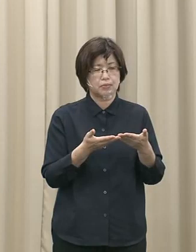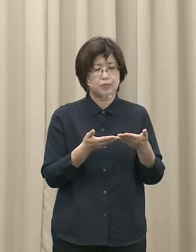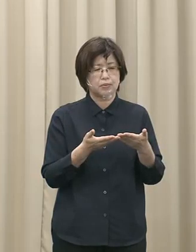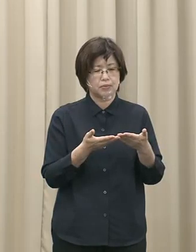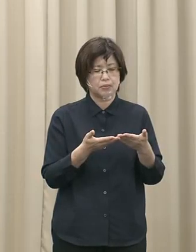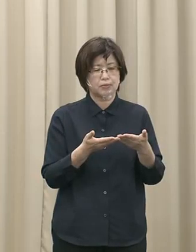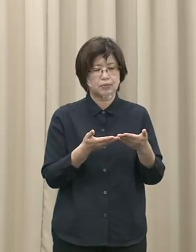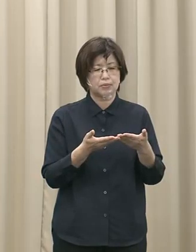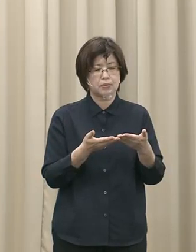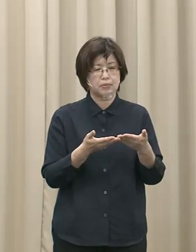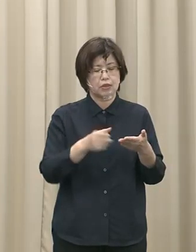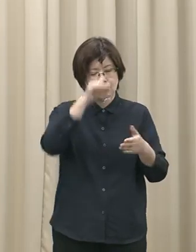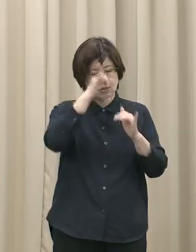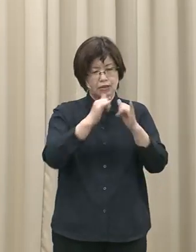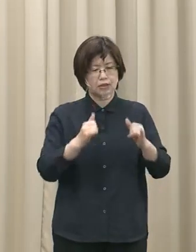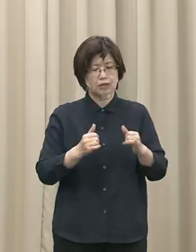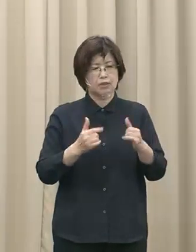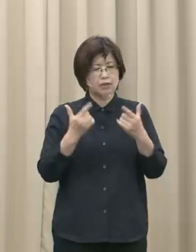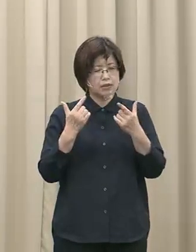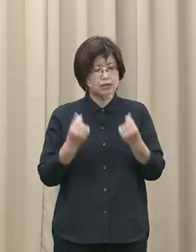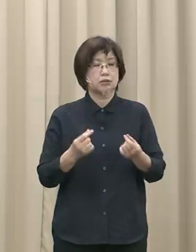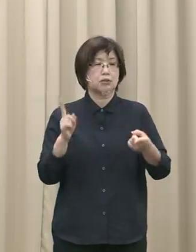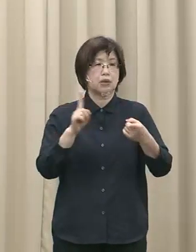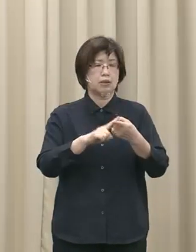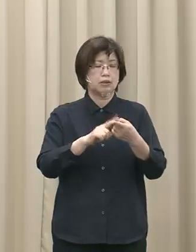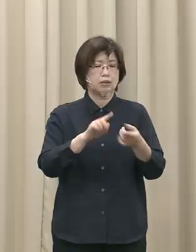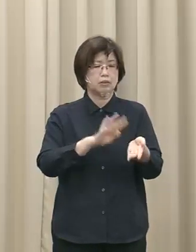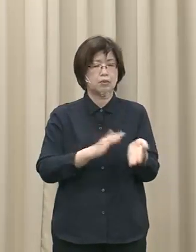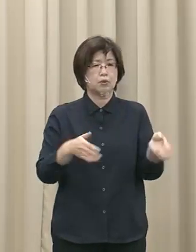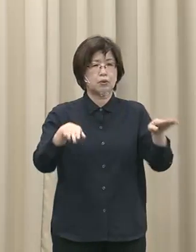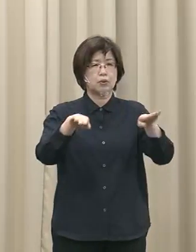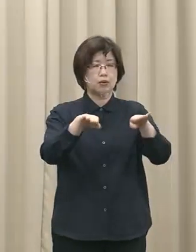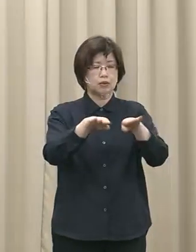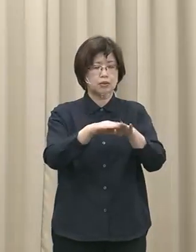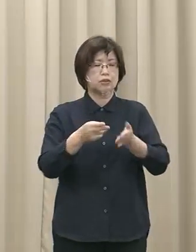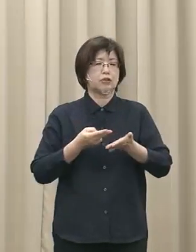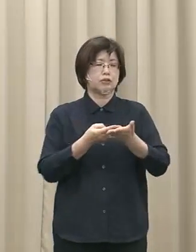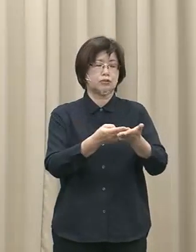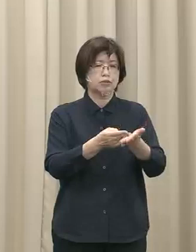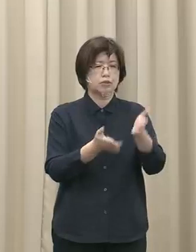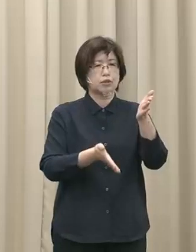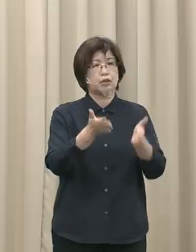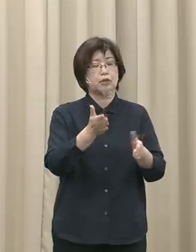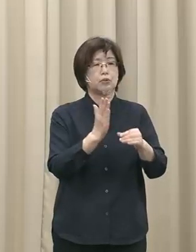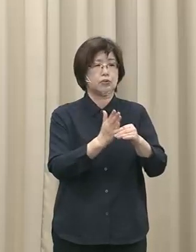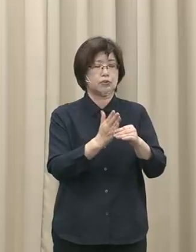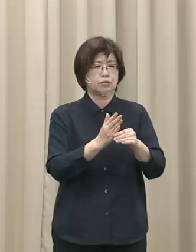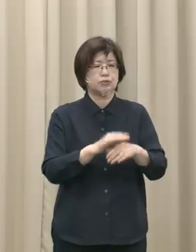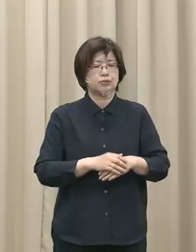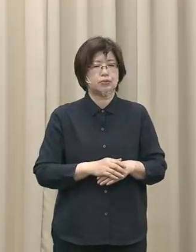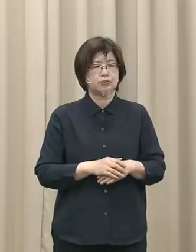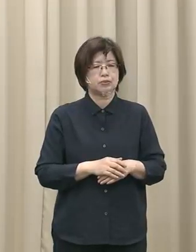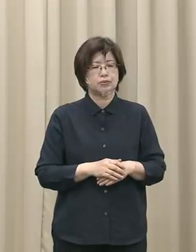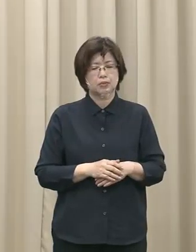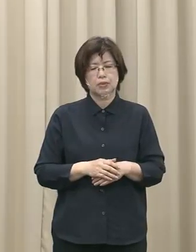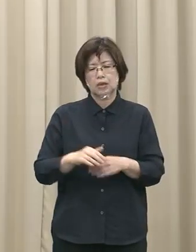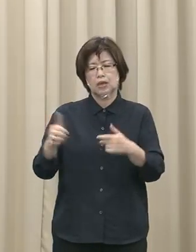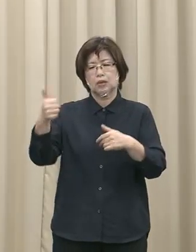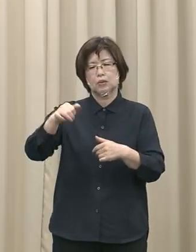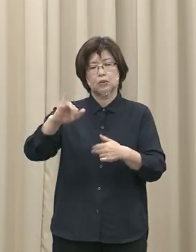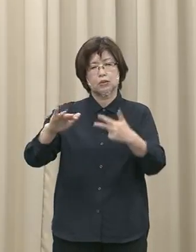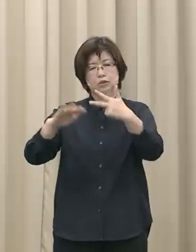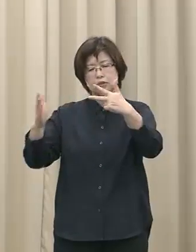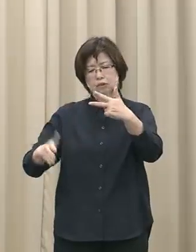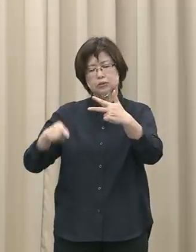関でしていただいているものというふうに思っております。それからその施設につきましては前から申し上げているとおりですけれ